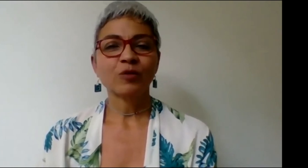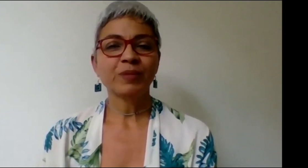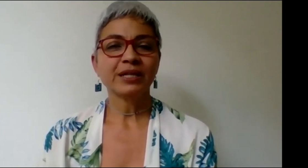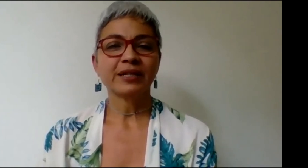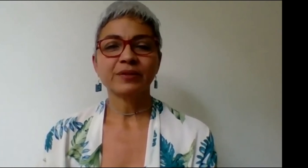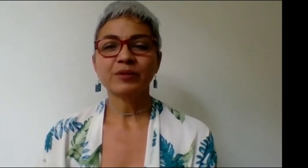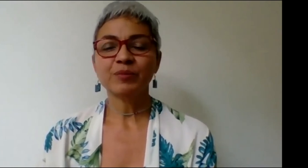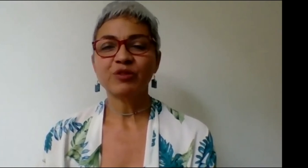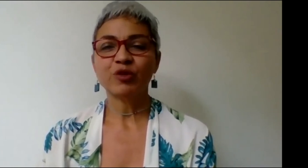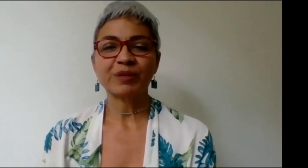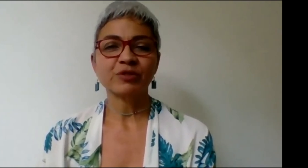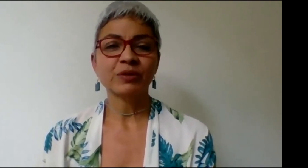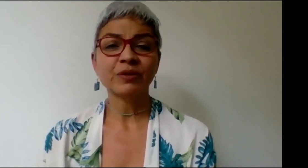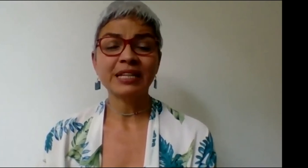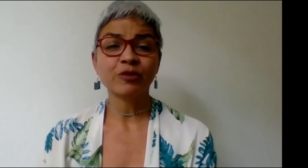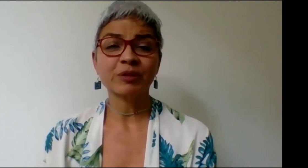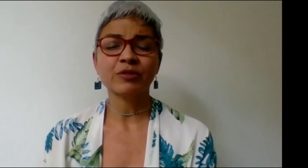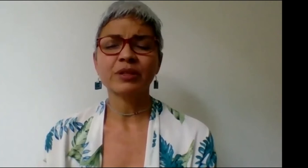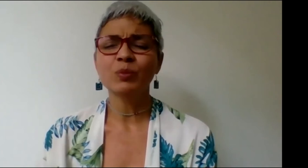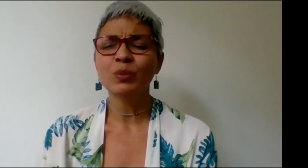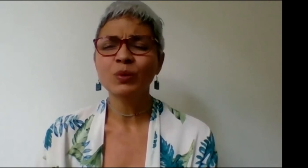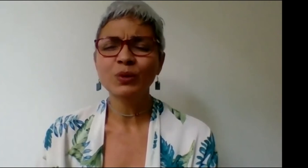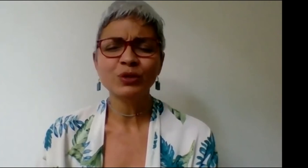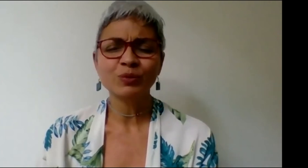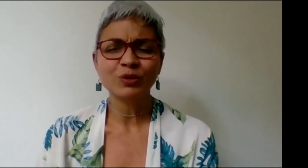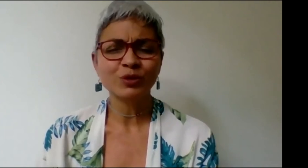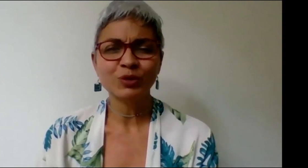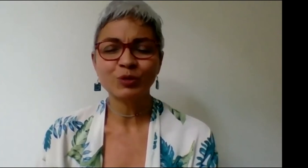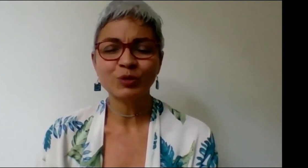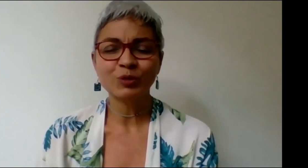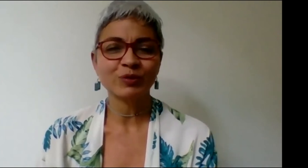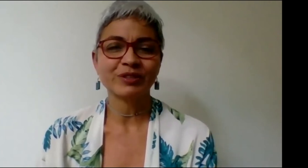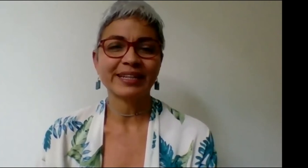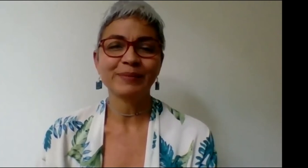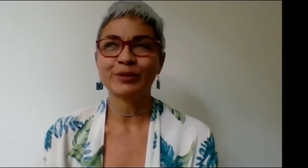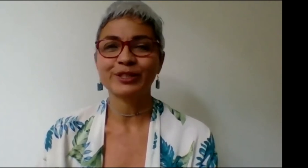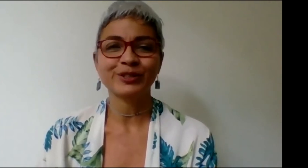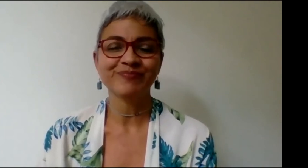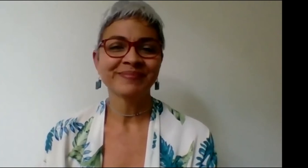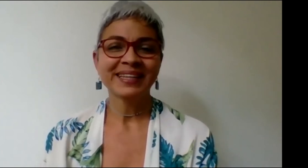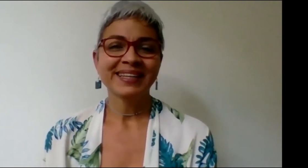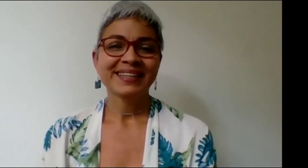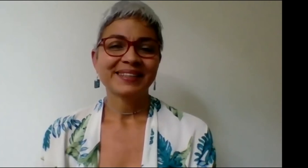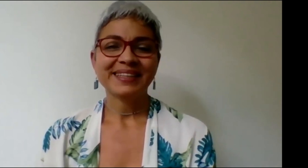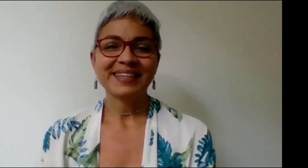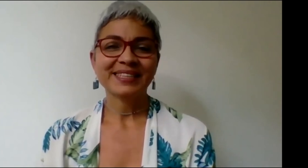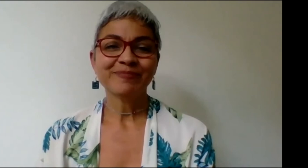ha acompañado mi formación y la formación de muchos, muchos, muchos profesionales, mejor dicho, desde hace,